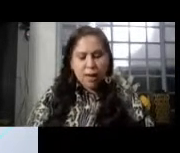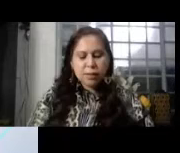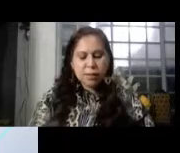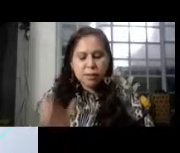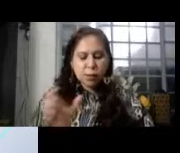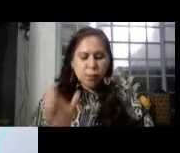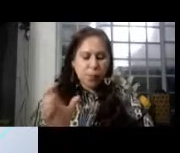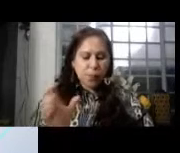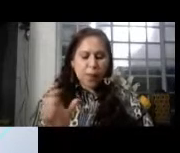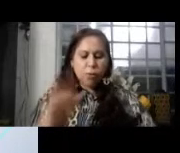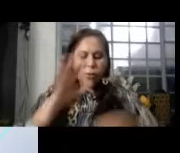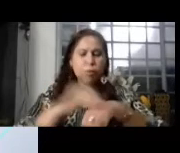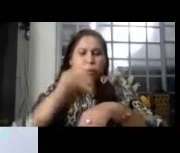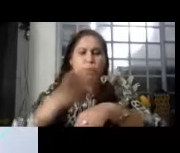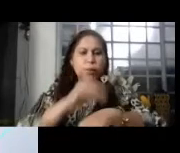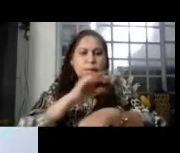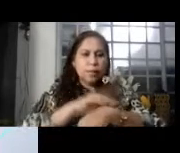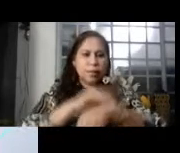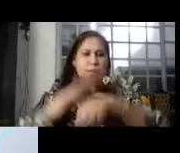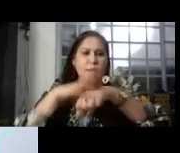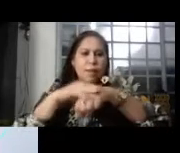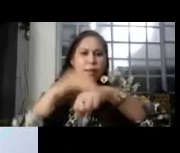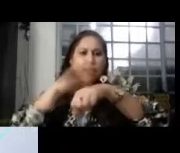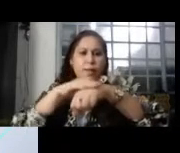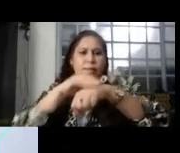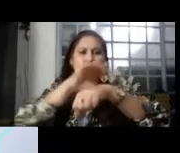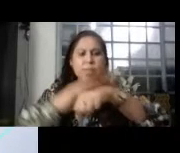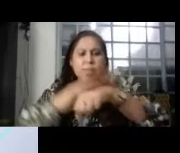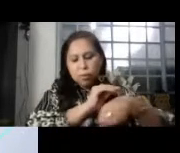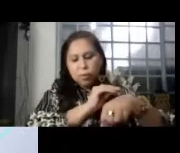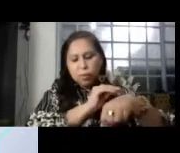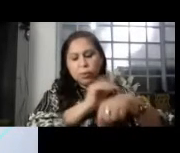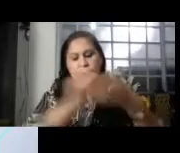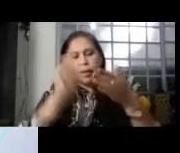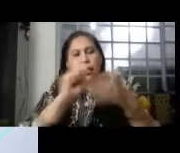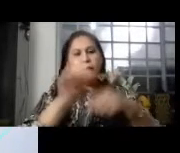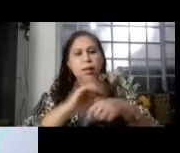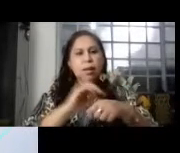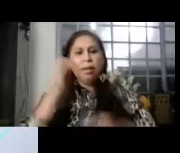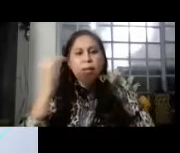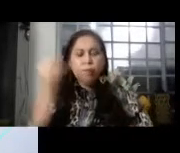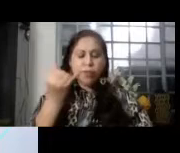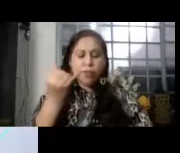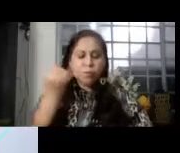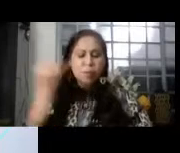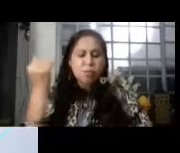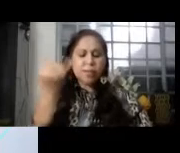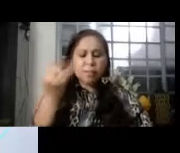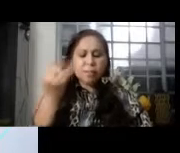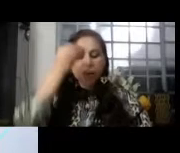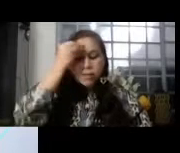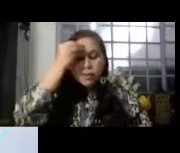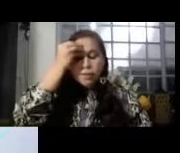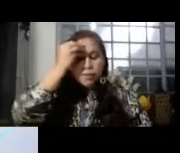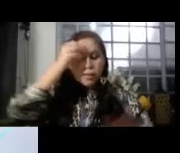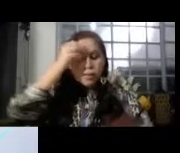Aqui citou alguns autores, esse é o sinal autores, e aí eu fiz mais uma vez a